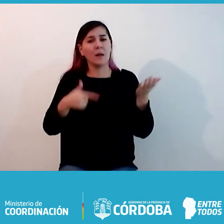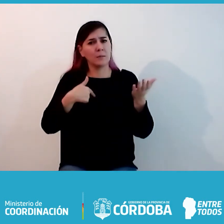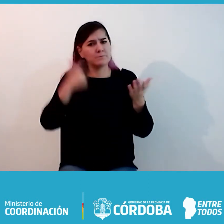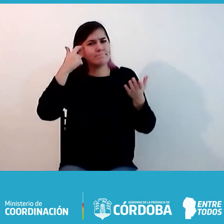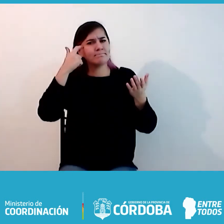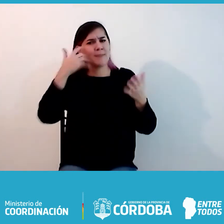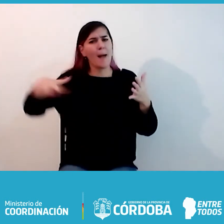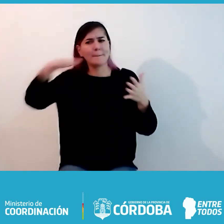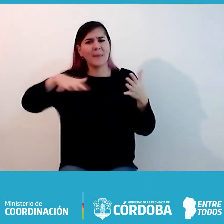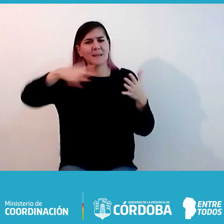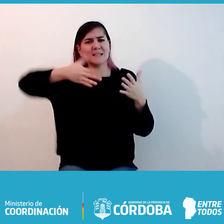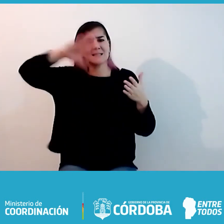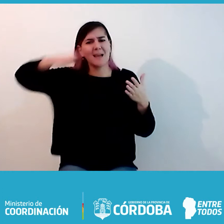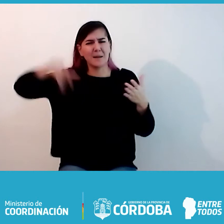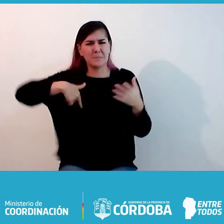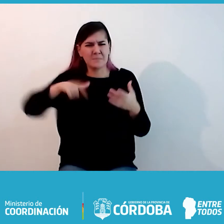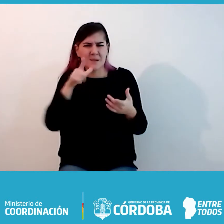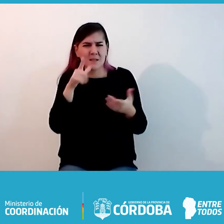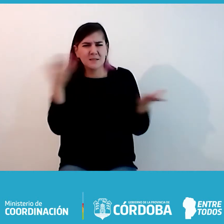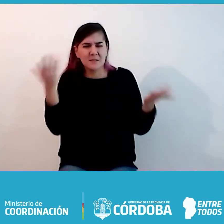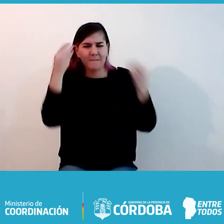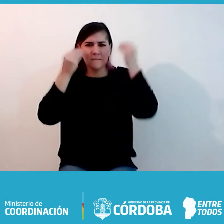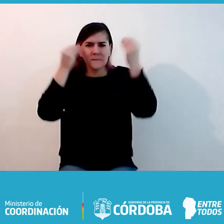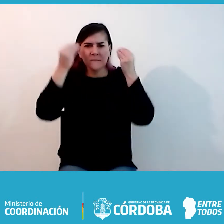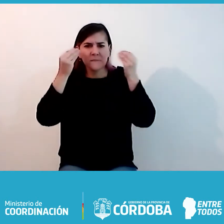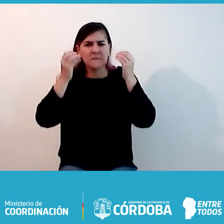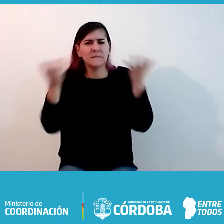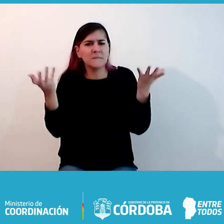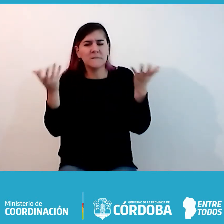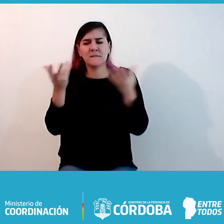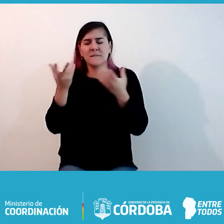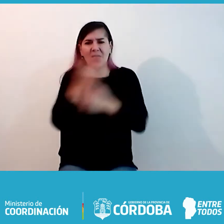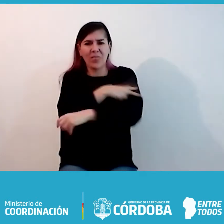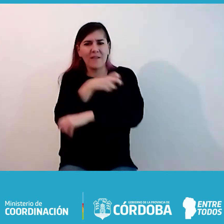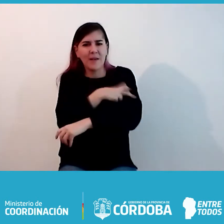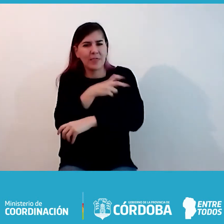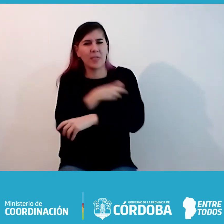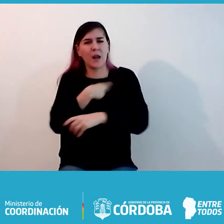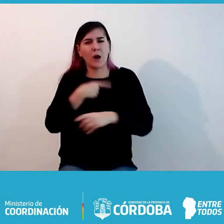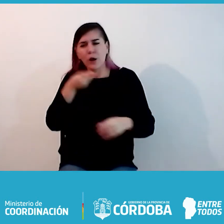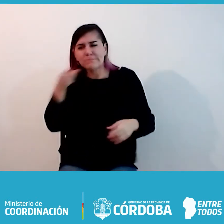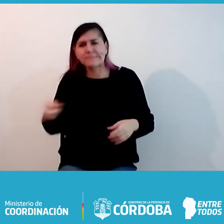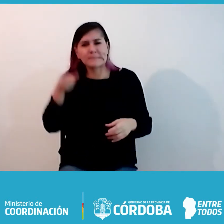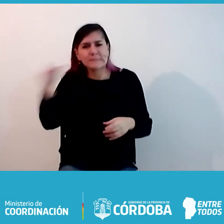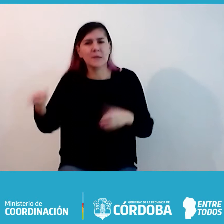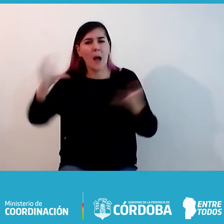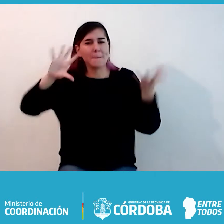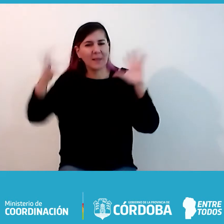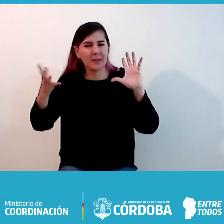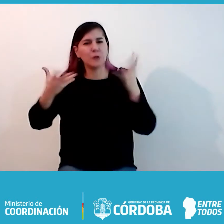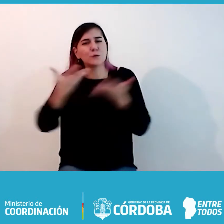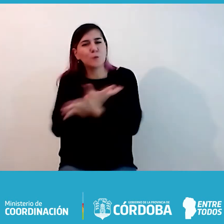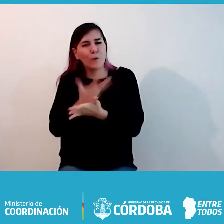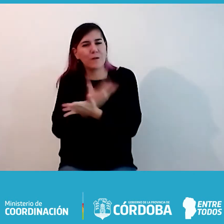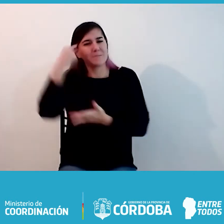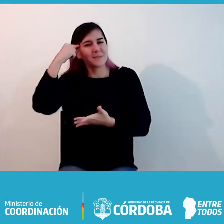ambiente serrano. Parece una pesadilla concurrente el defenderse de los constantes ataques ambientales sufridos, pensando en el